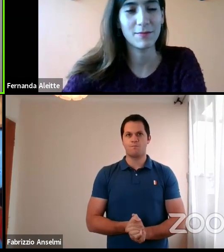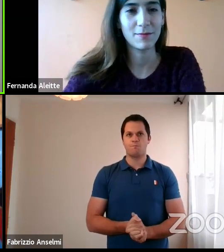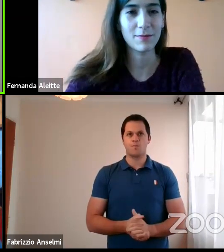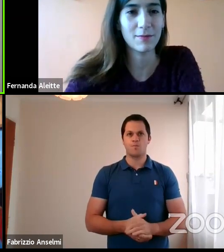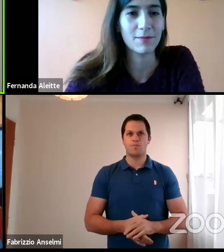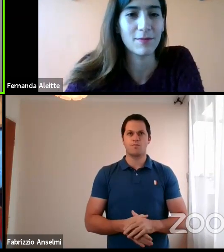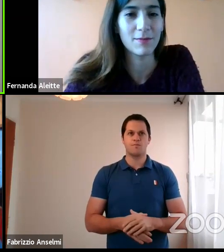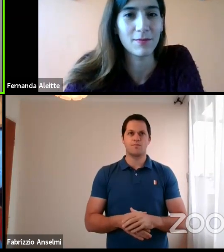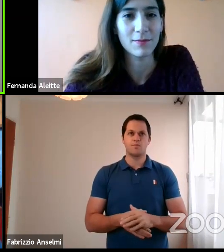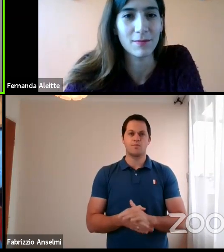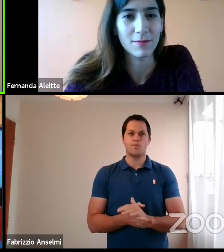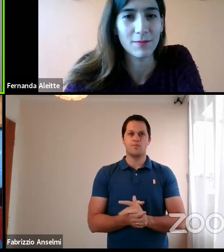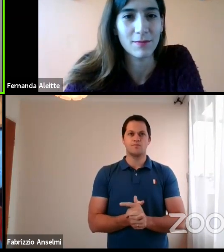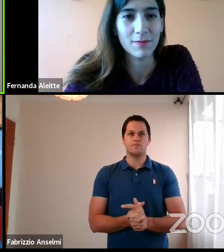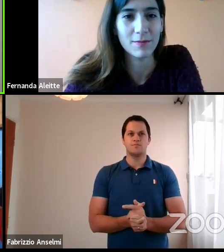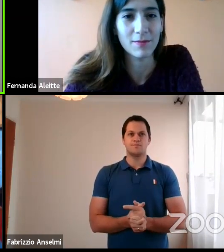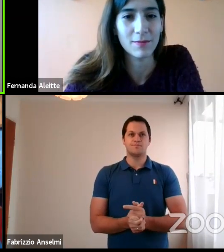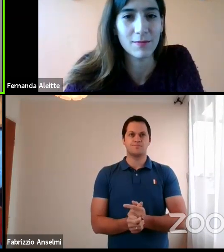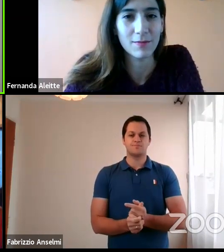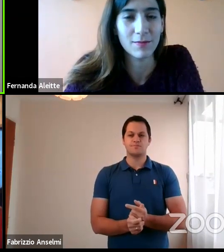Perfecto. Fabricio está activando cámara.